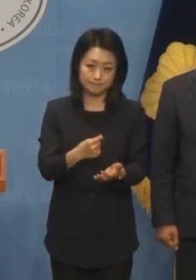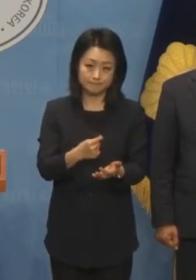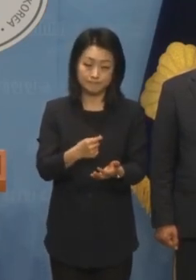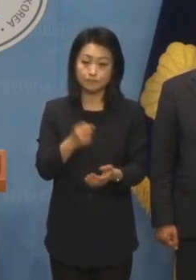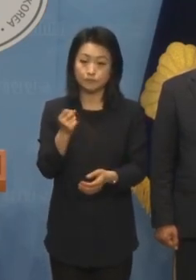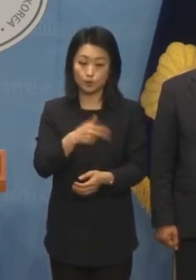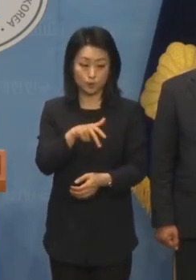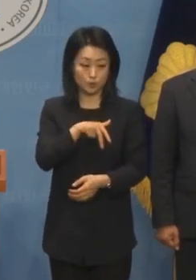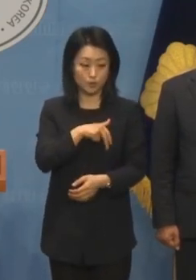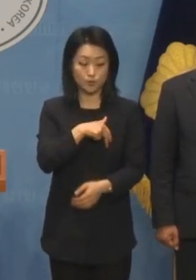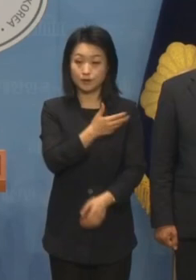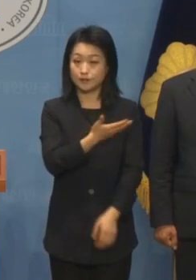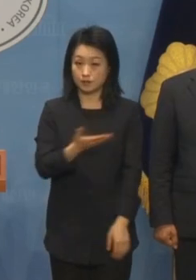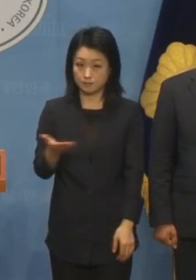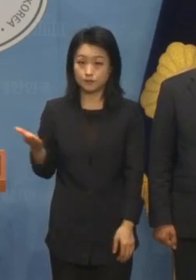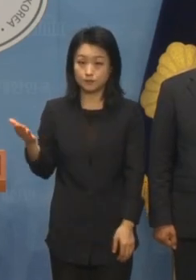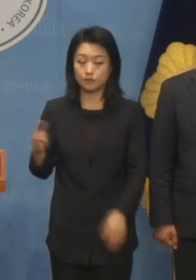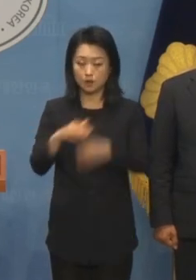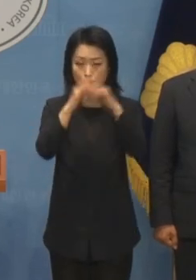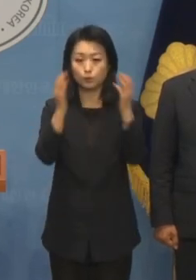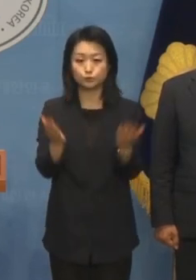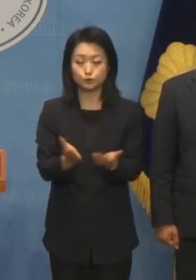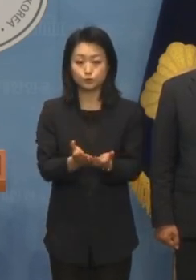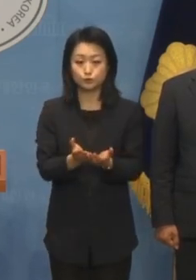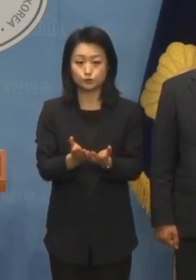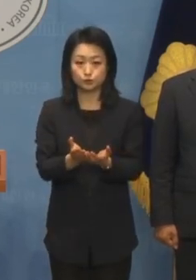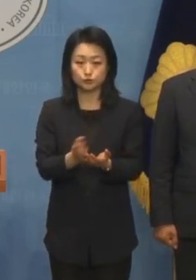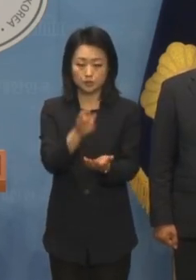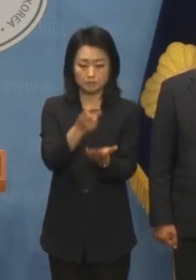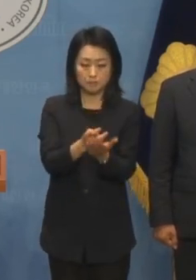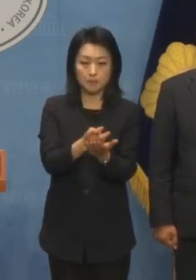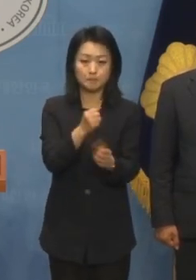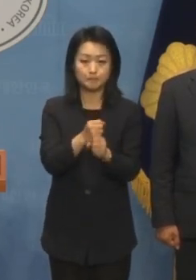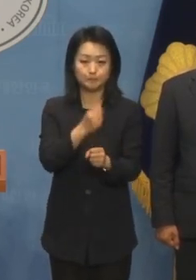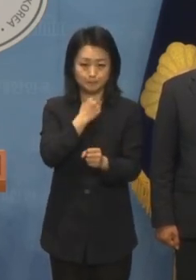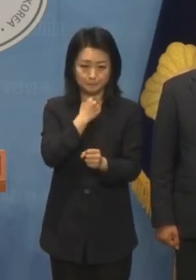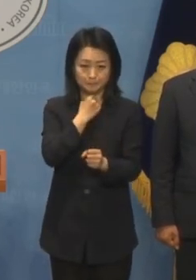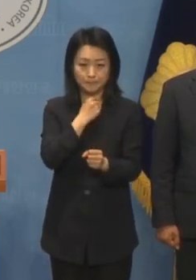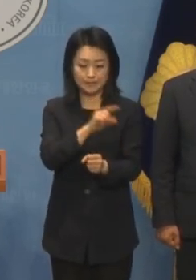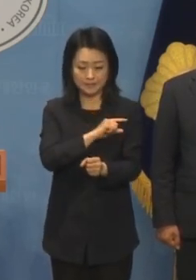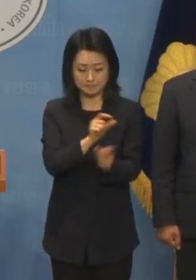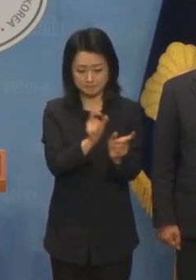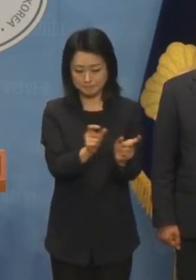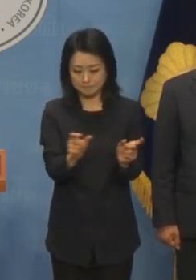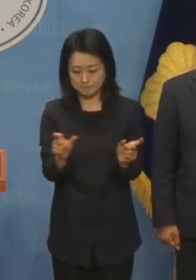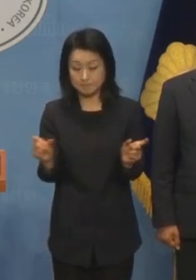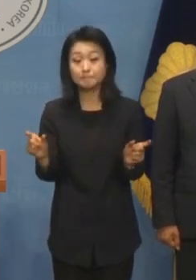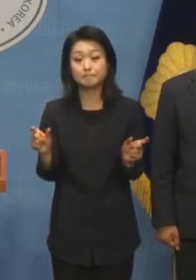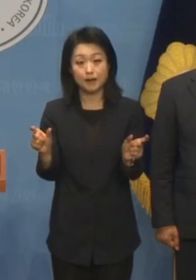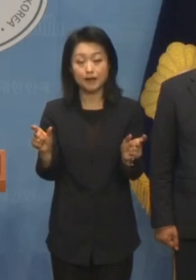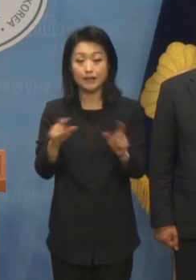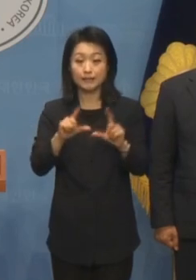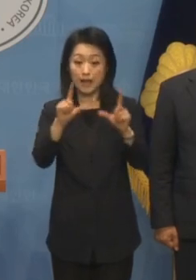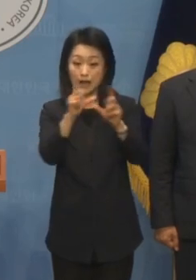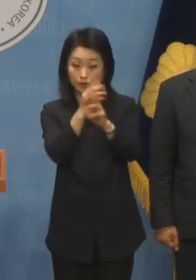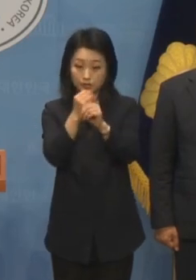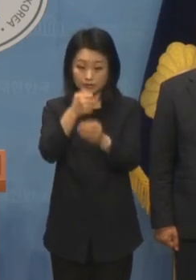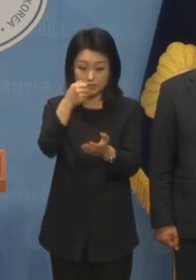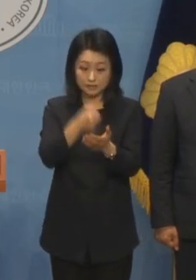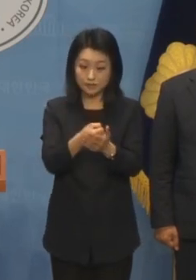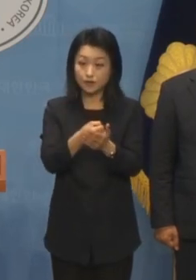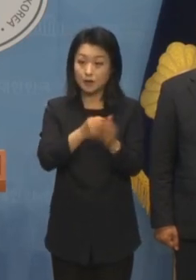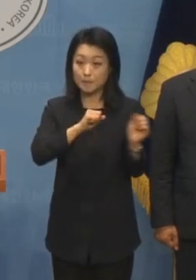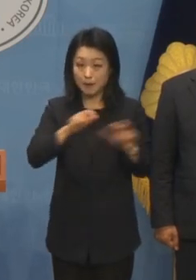소속된 의원님들 전원이 발의자로 하는 걸로 하겠습니다. 구체적인 내용이 확정되면 다시 한번